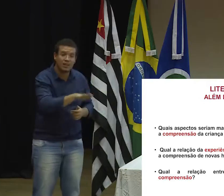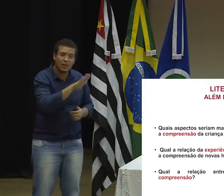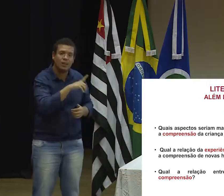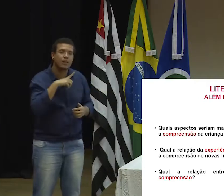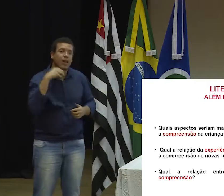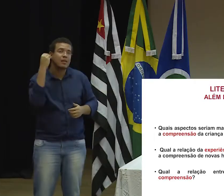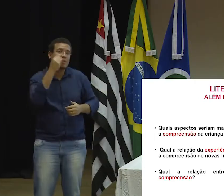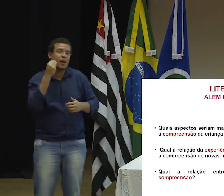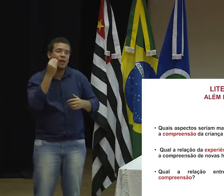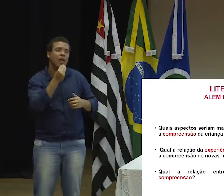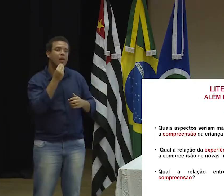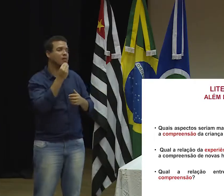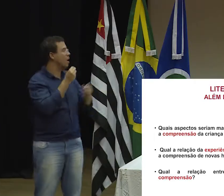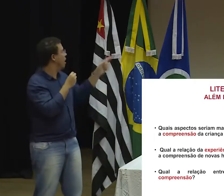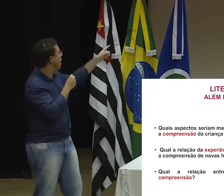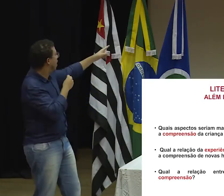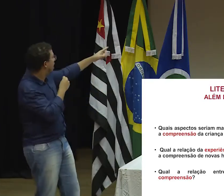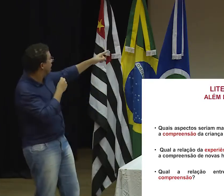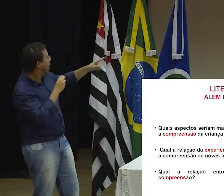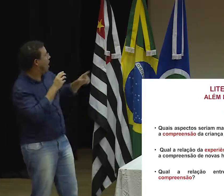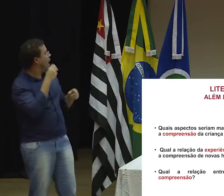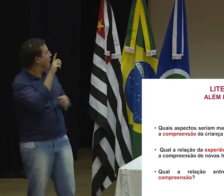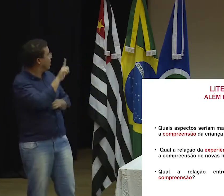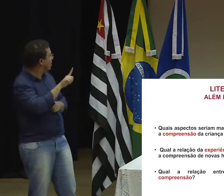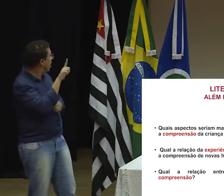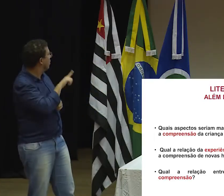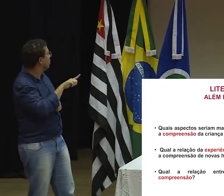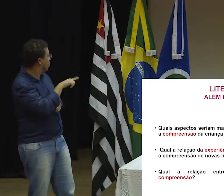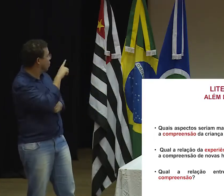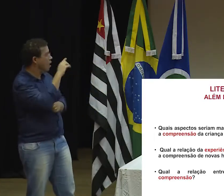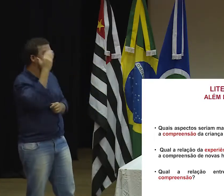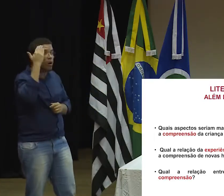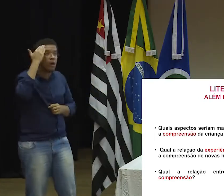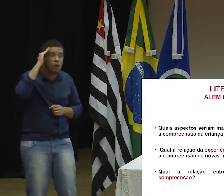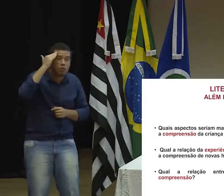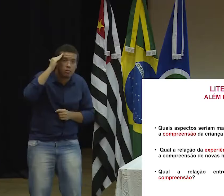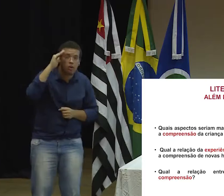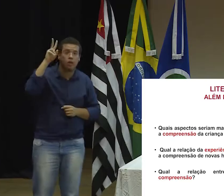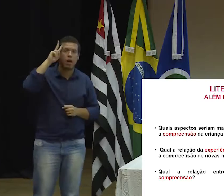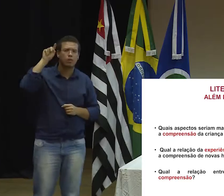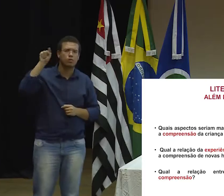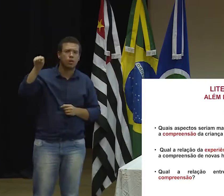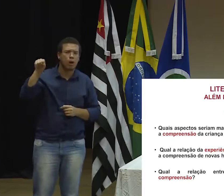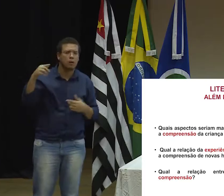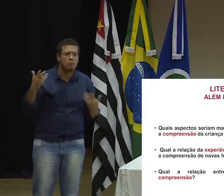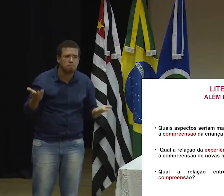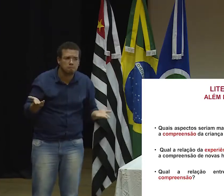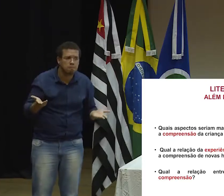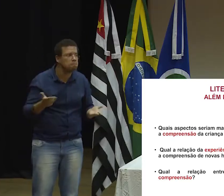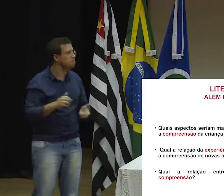Qual a relação da experiência literária da criança com a compreensão de novas